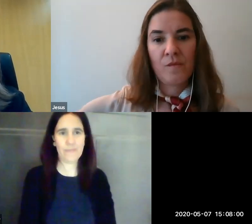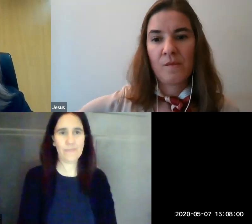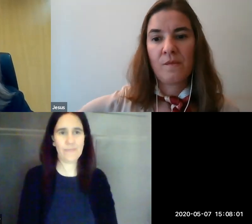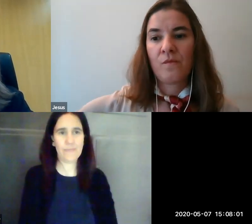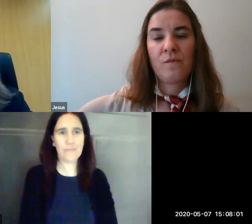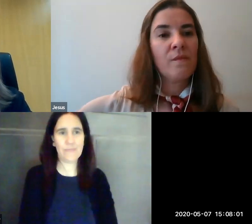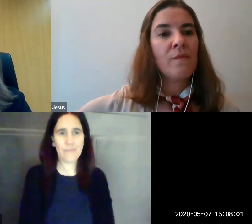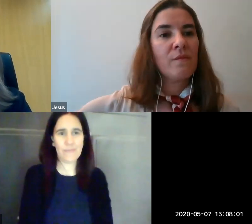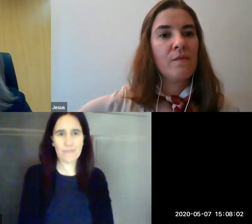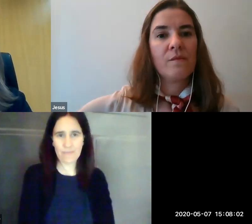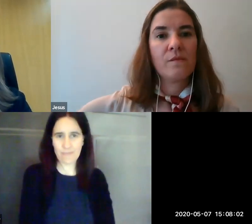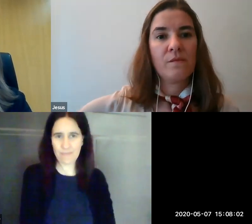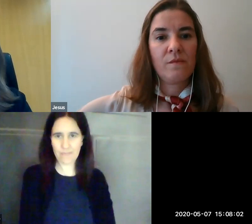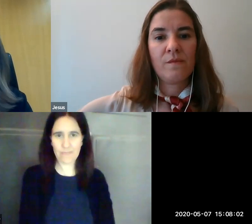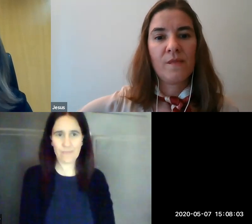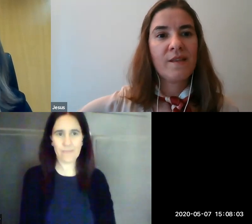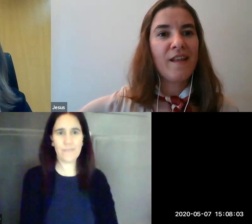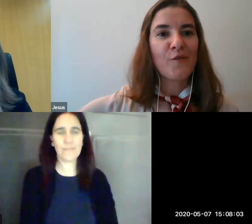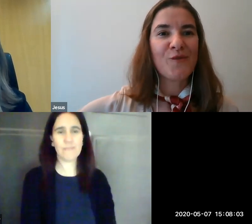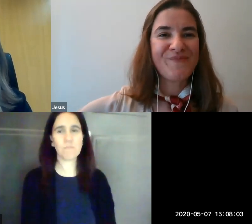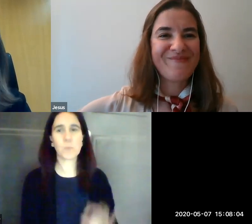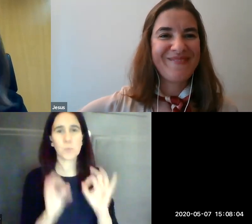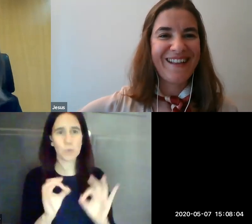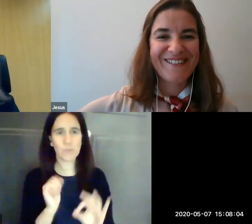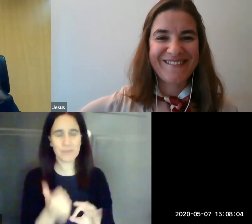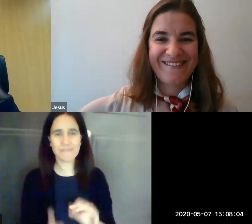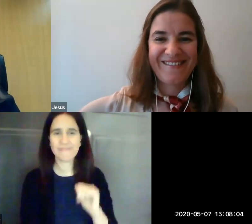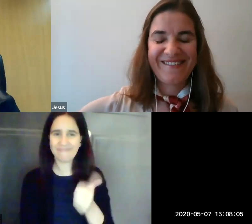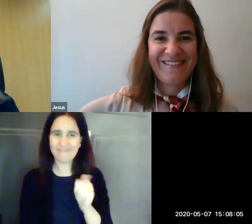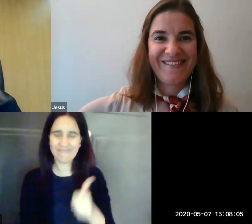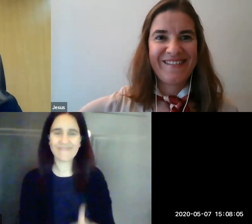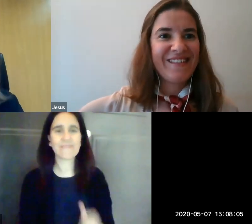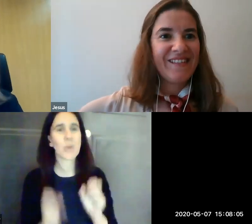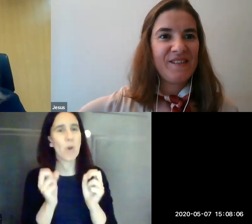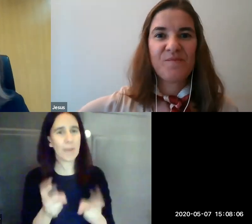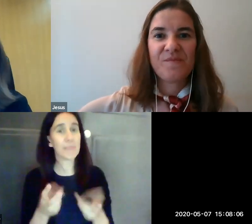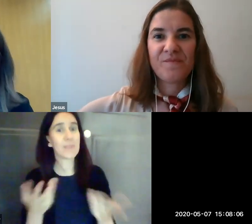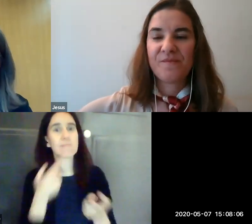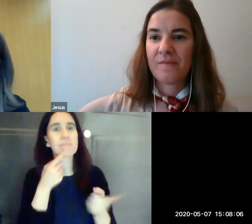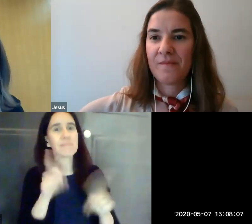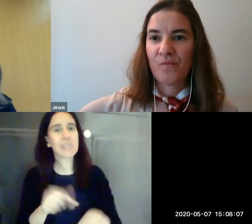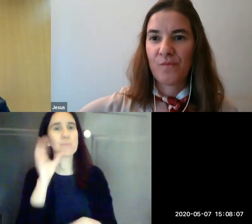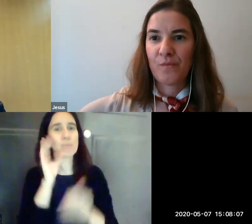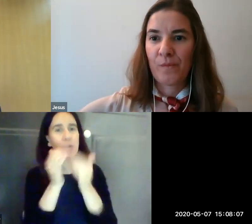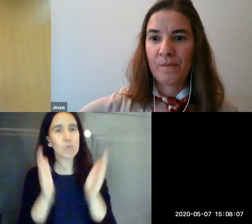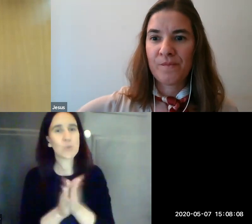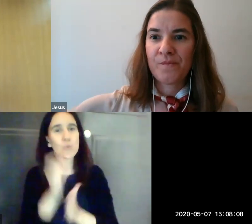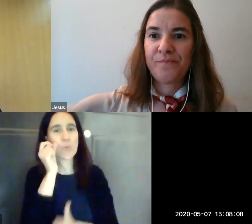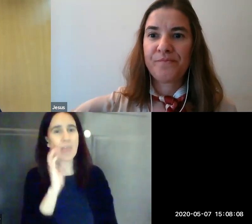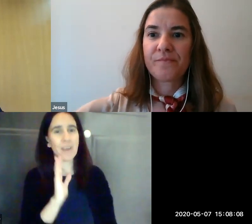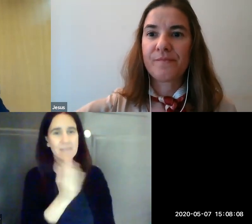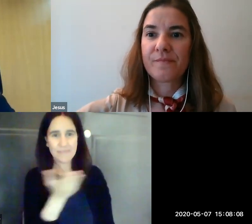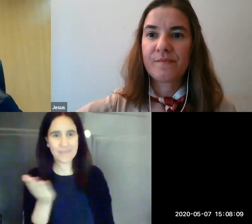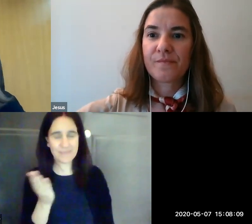É este. Suponho que já está, correto? Certo, certo. Ok, então, mais uma vez, muito boa tarde a todos e a todas.